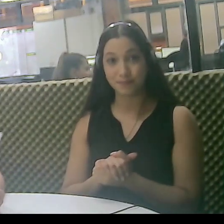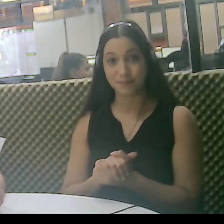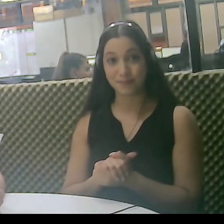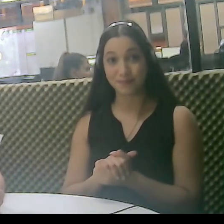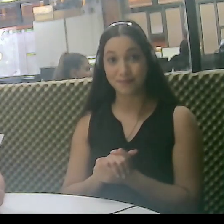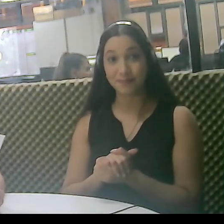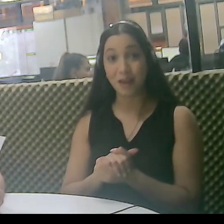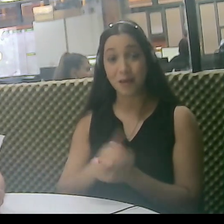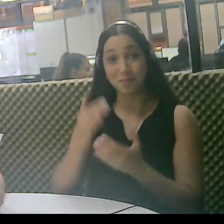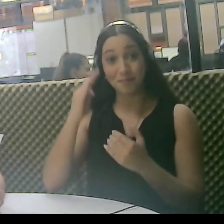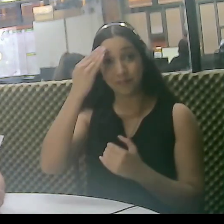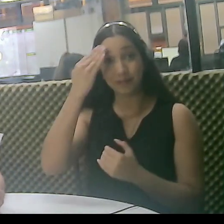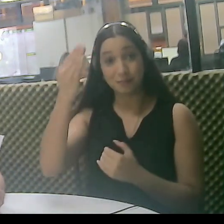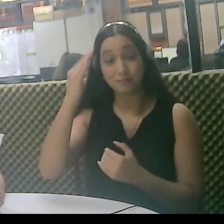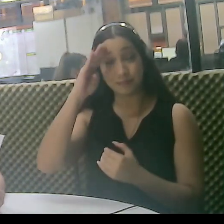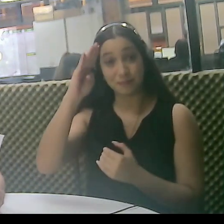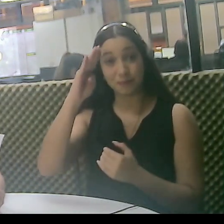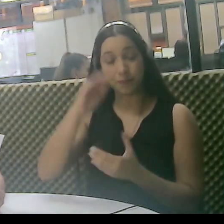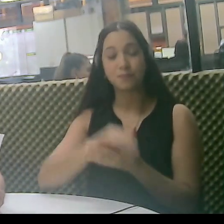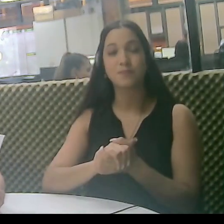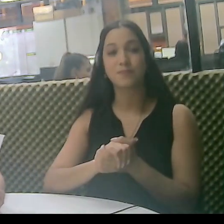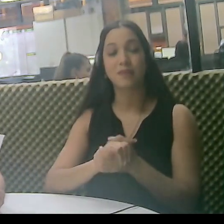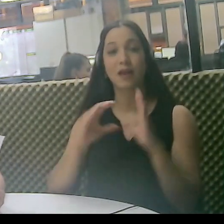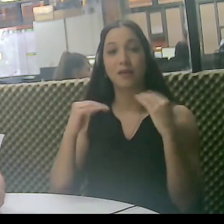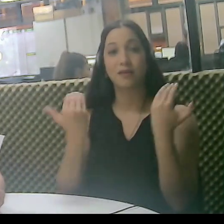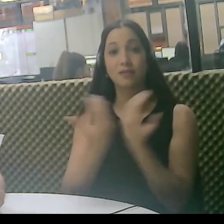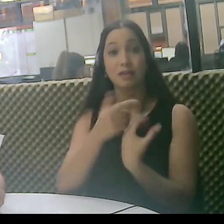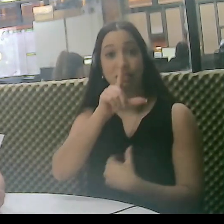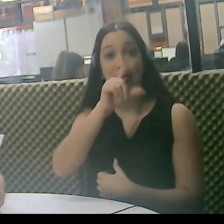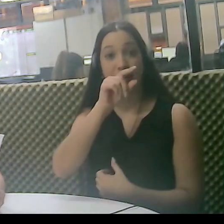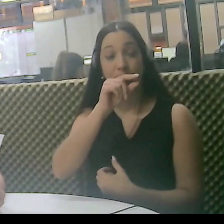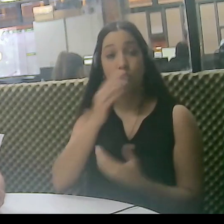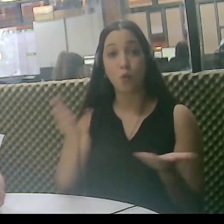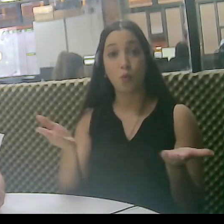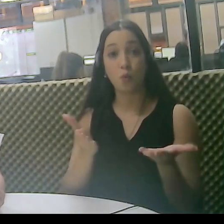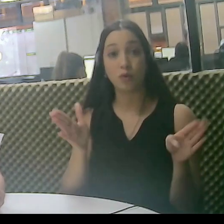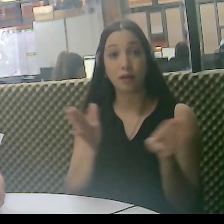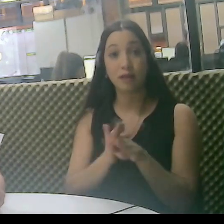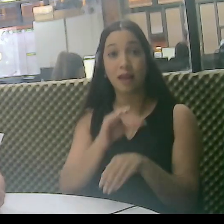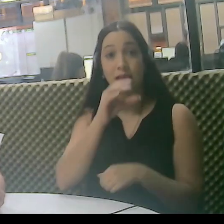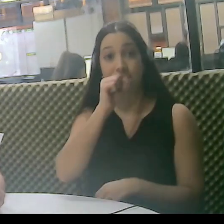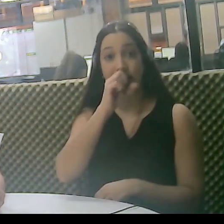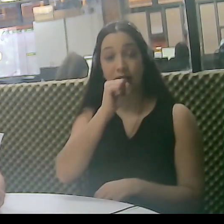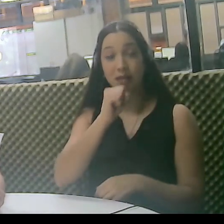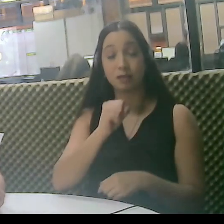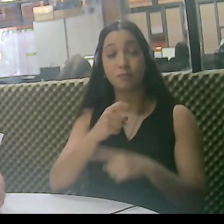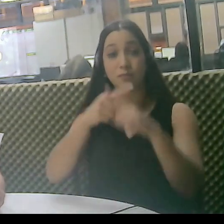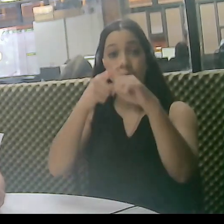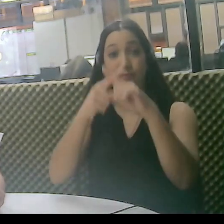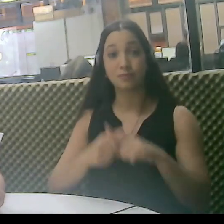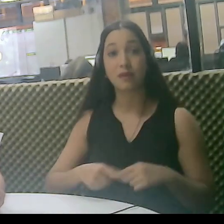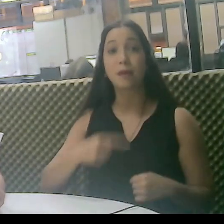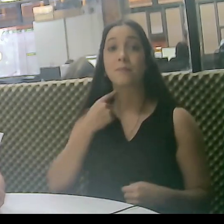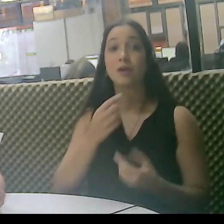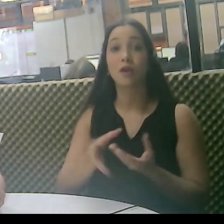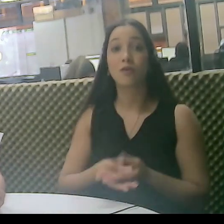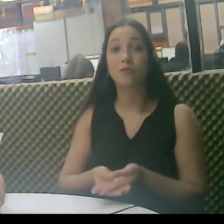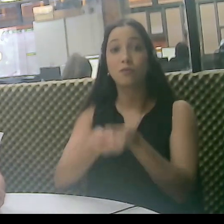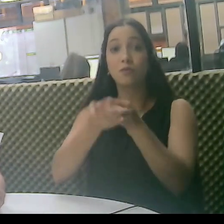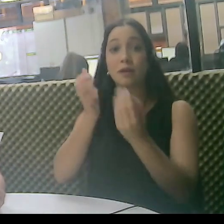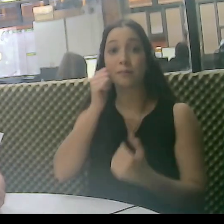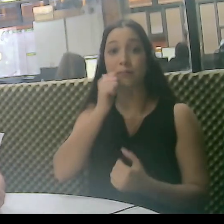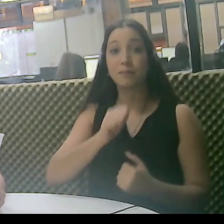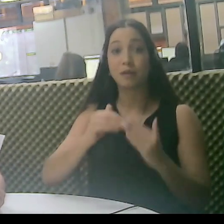Vamos a mais destaques. A Arena Sabiazinho sedia a partir de hoje até o próximo sábado o Campeonato Mineiro de Vôlei Feminino